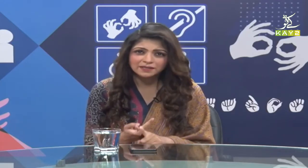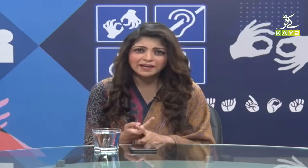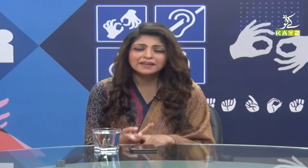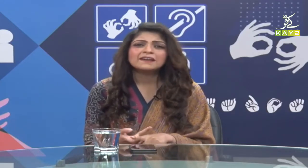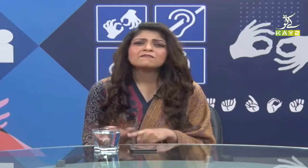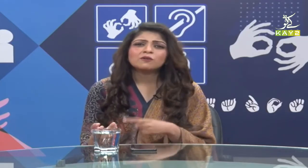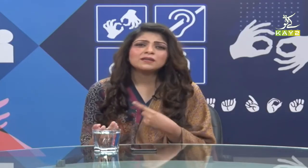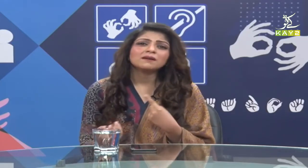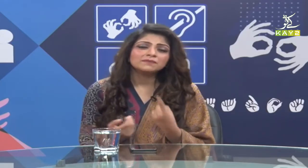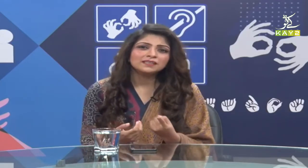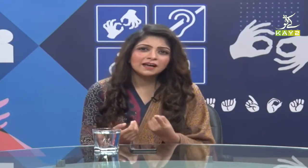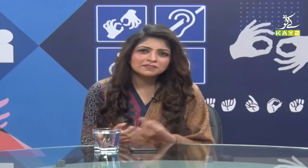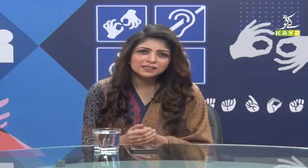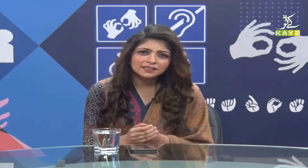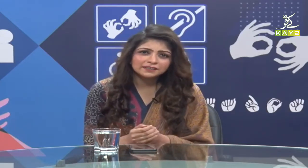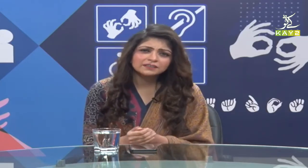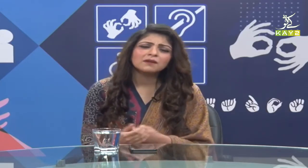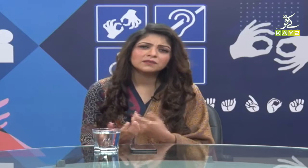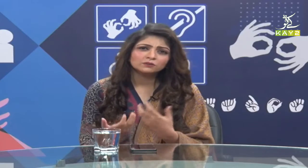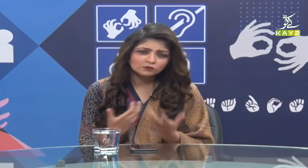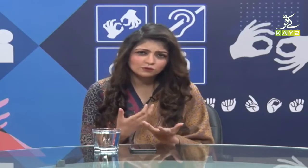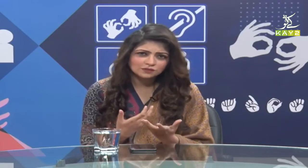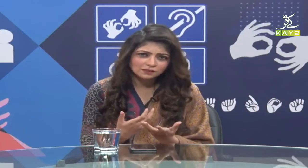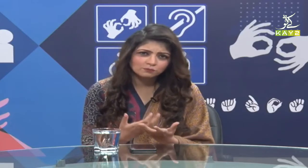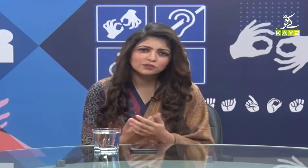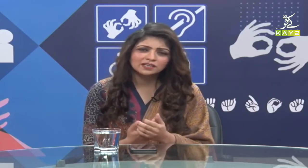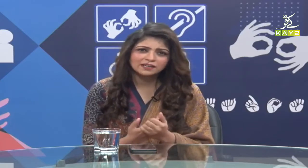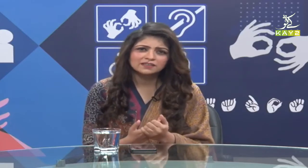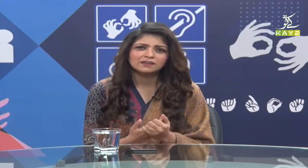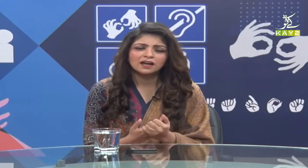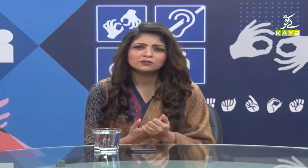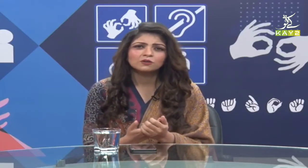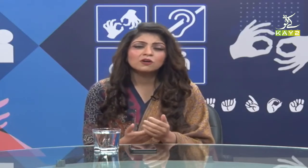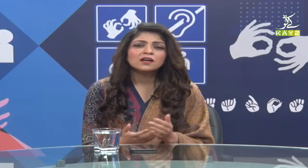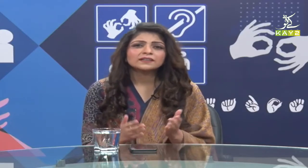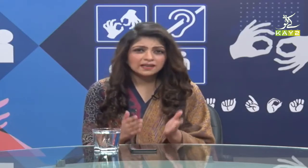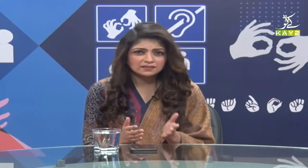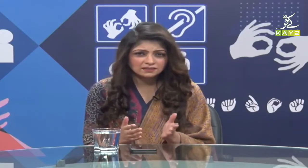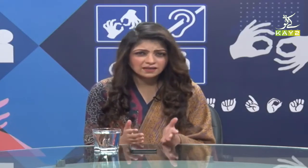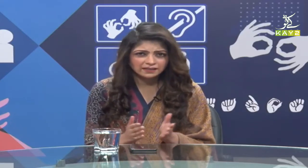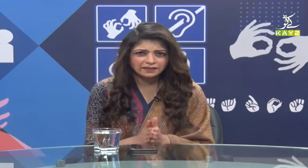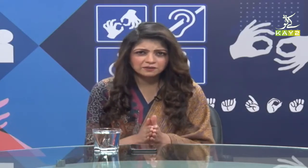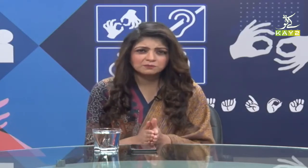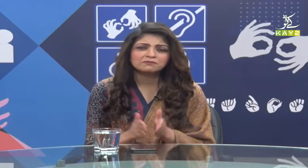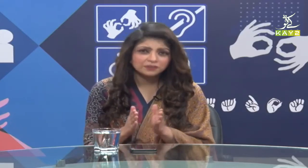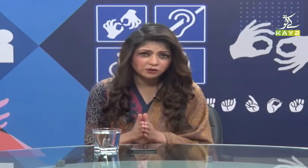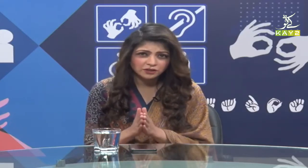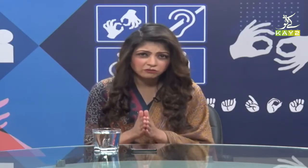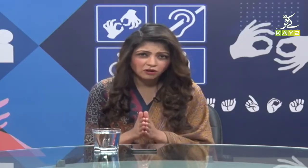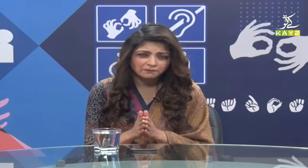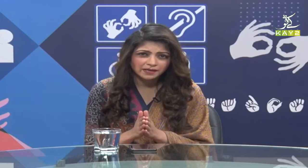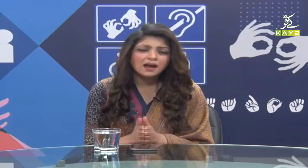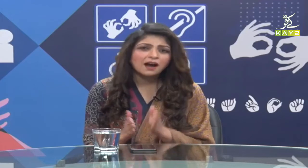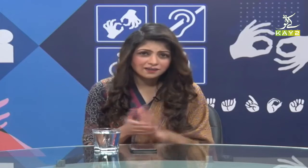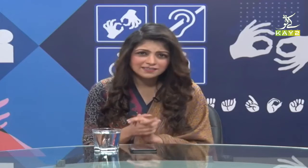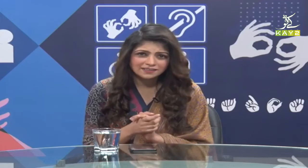लाजमी बनाएं, वो भी अपनी लाइफ से रिलेटेड अपने दोस्तों से पूछे गए सवालात को कैसे साइन लैंग्वेज में वीडियो की